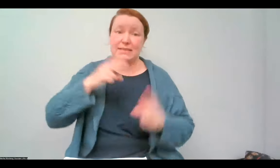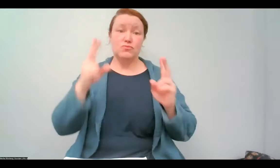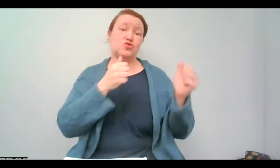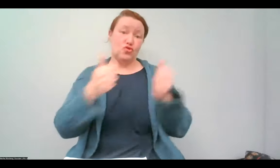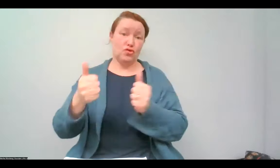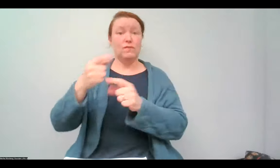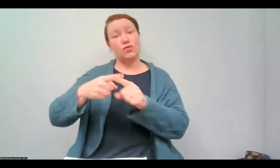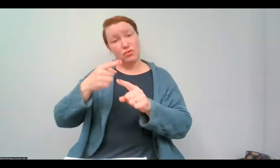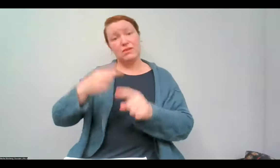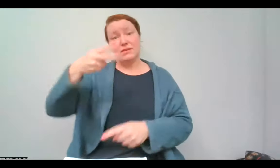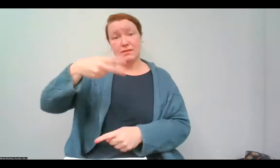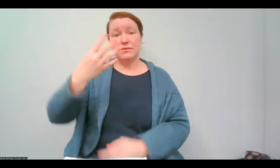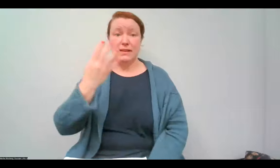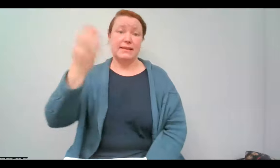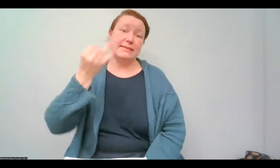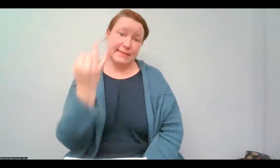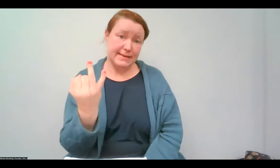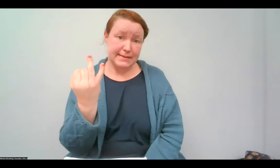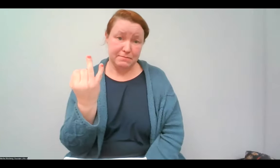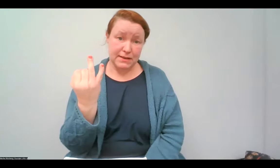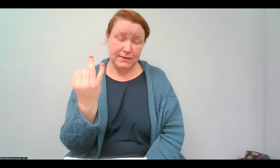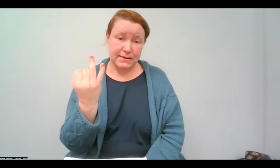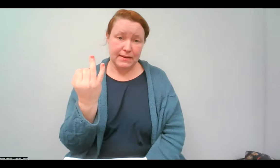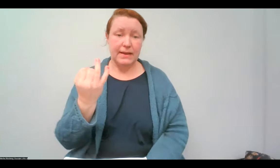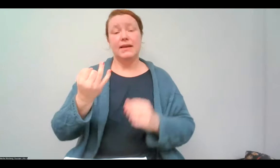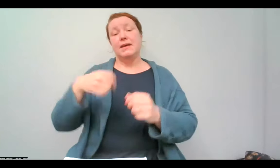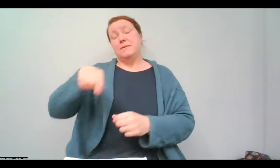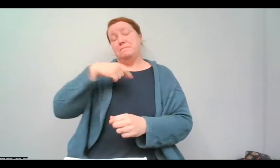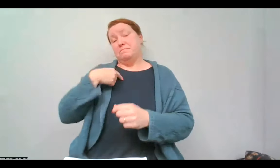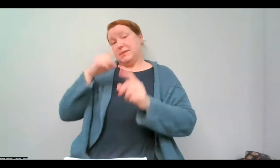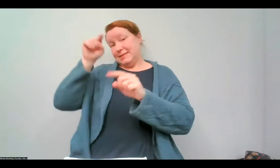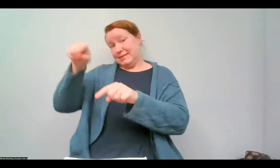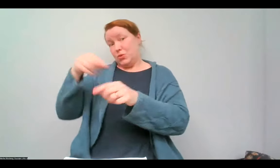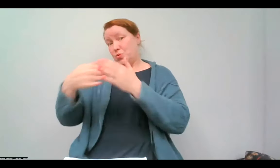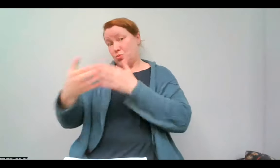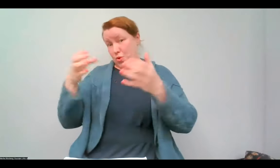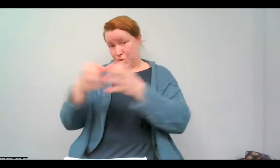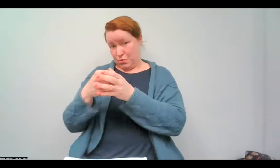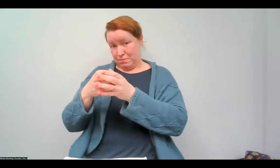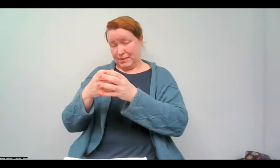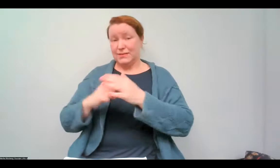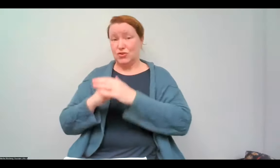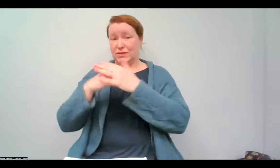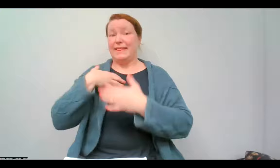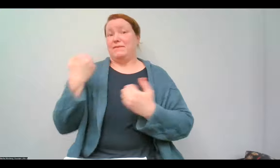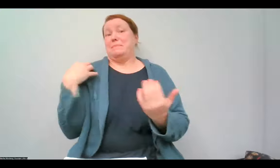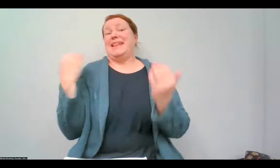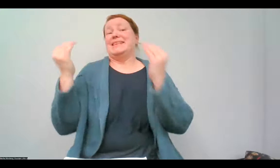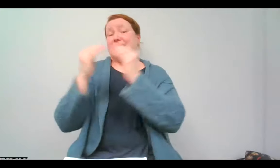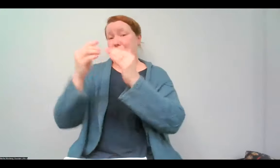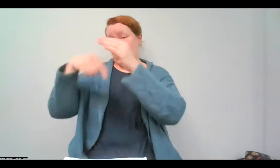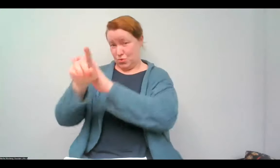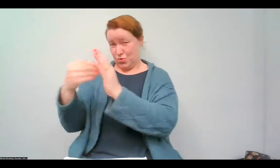vuoden läpi. Ja itse totta kai toivomme niin, että palvelu olisi käytössä 24/7. Ja